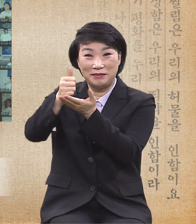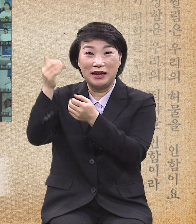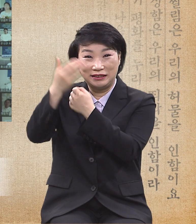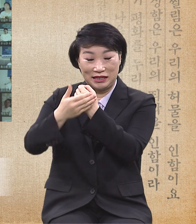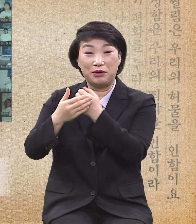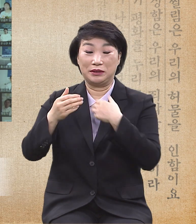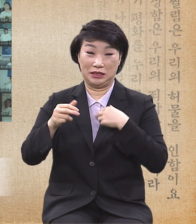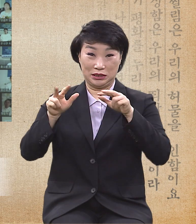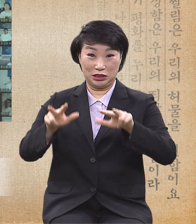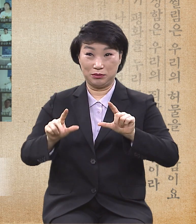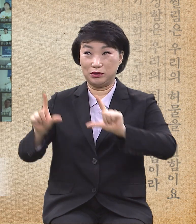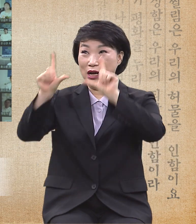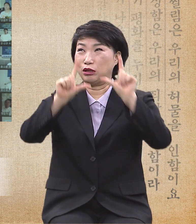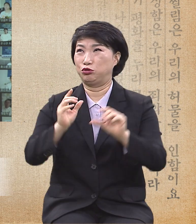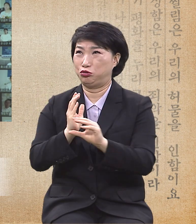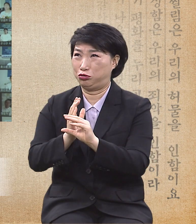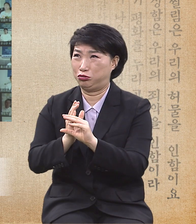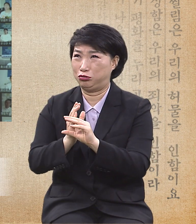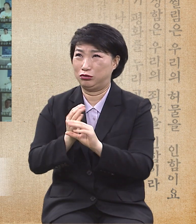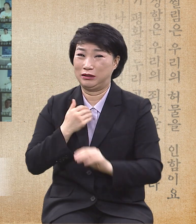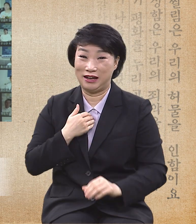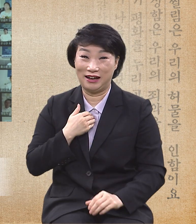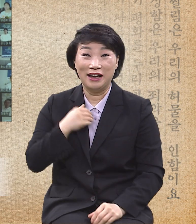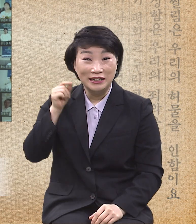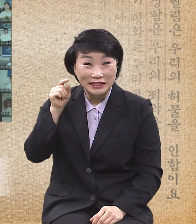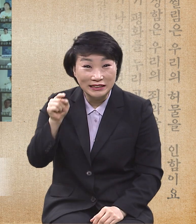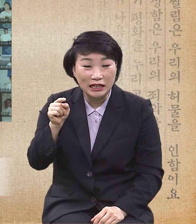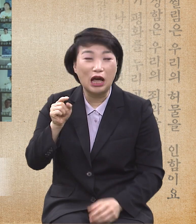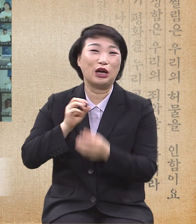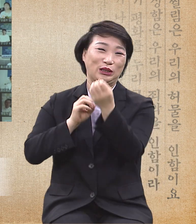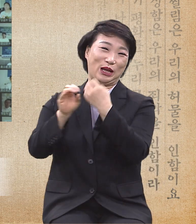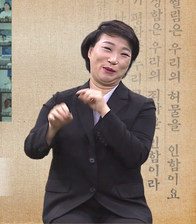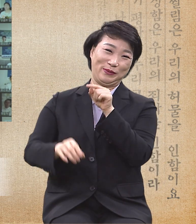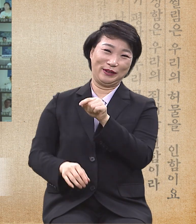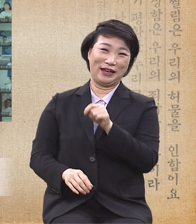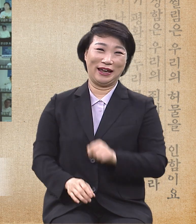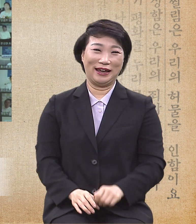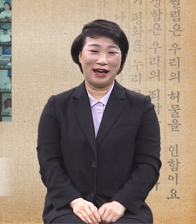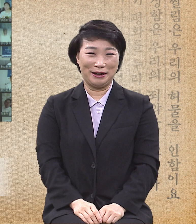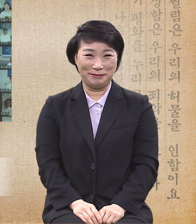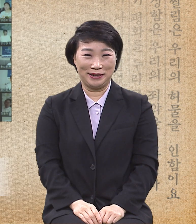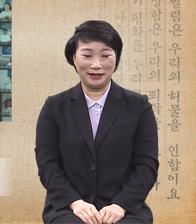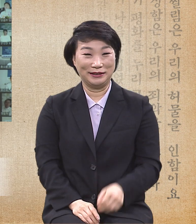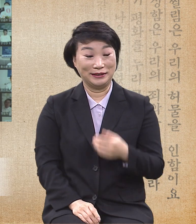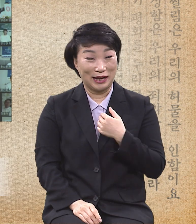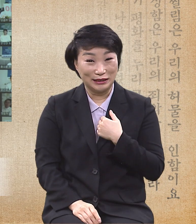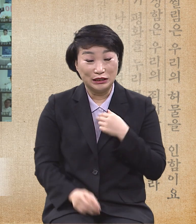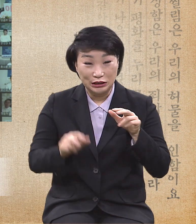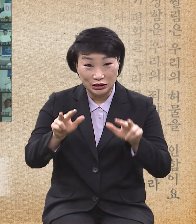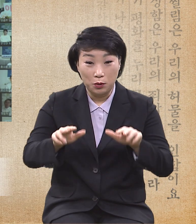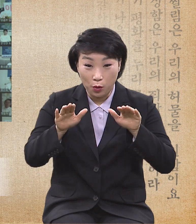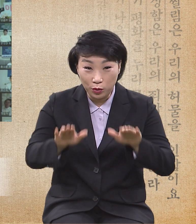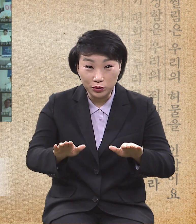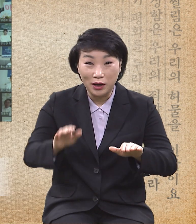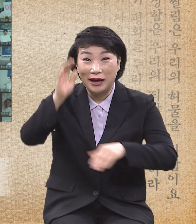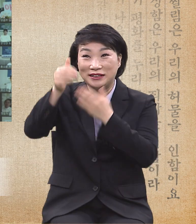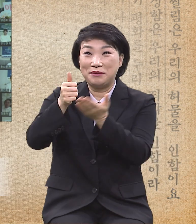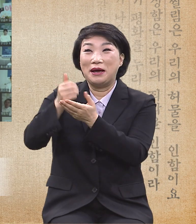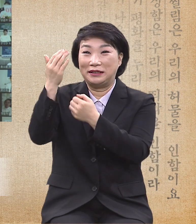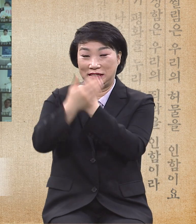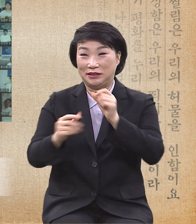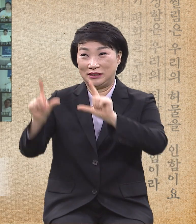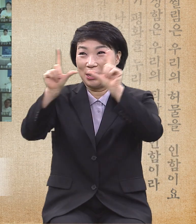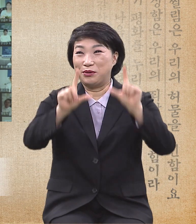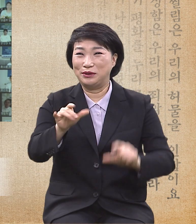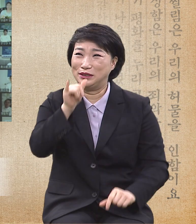내가 살고 있구나 라고는 그게 답입니다. 나는 지금 오늘 또 하나님의 은혜로